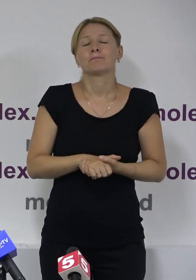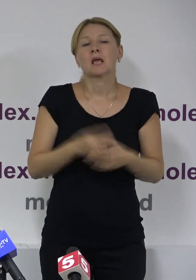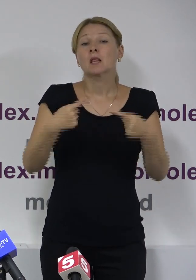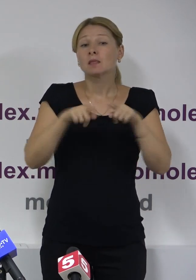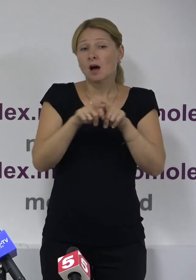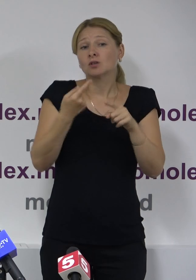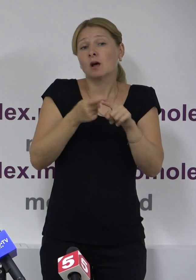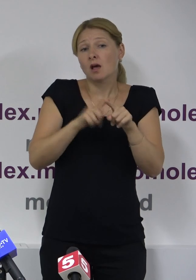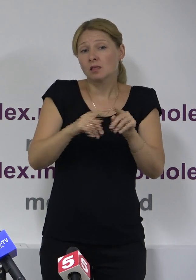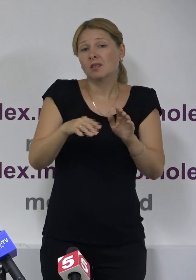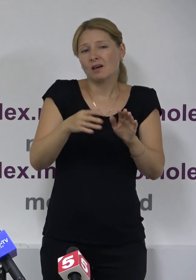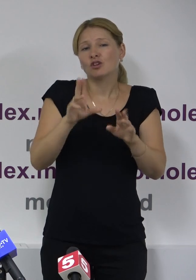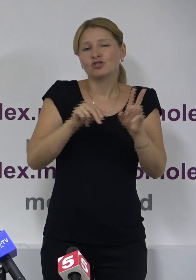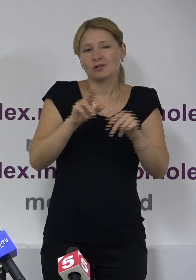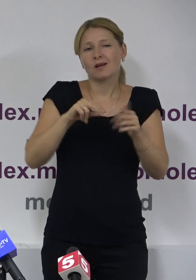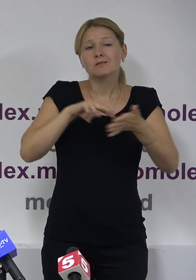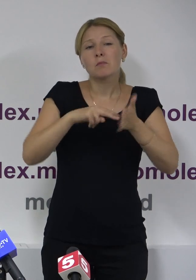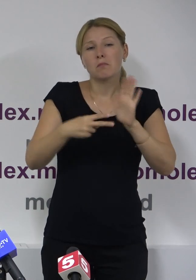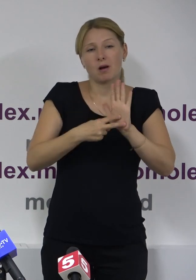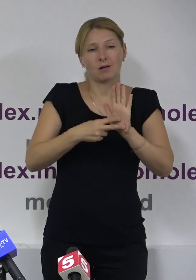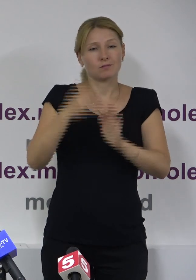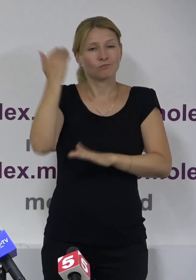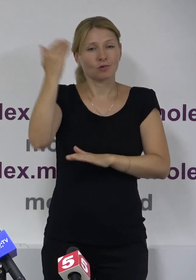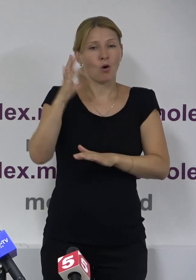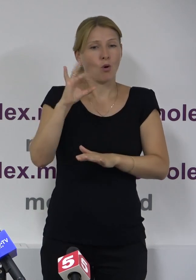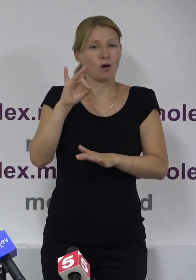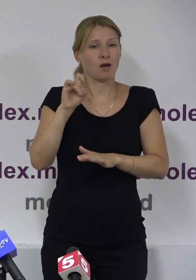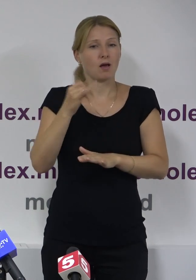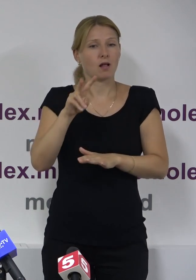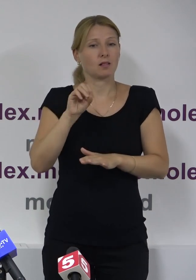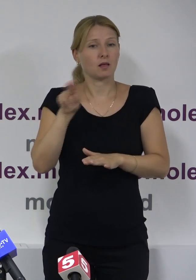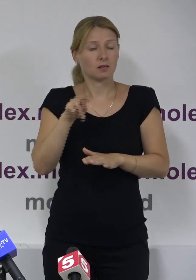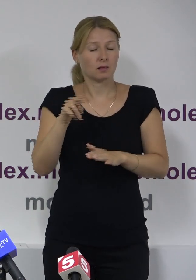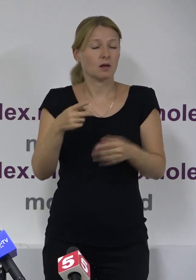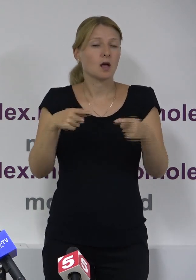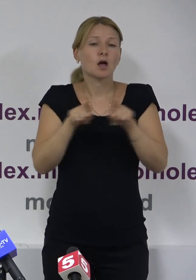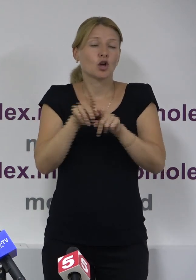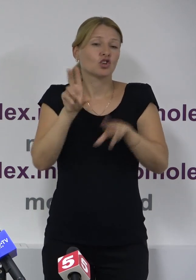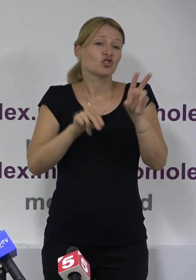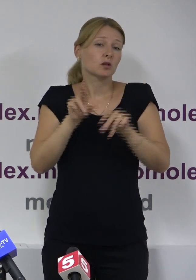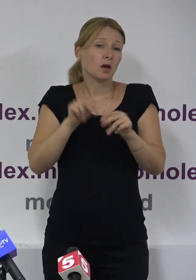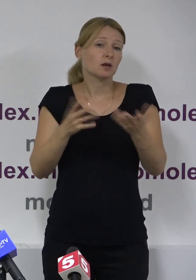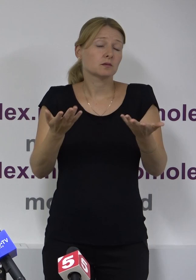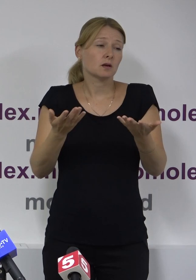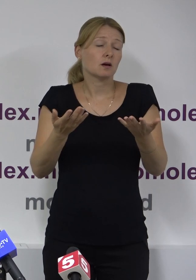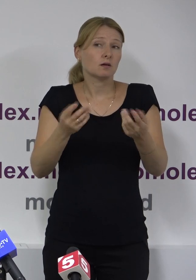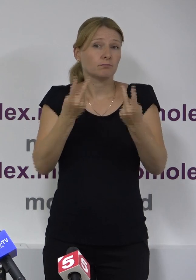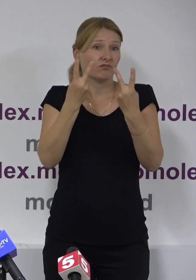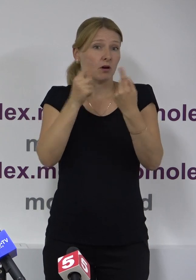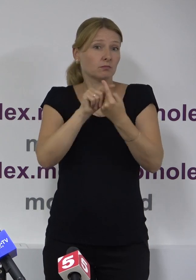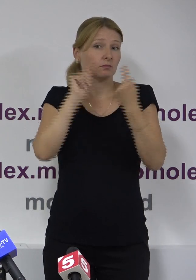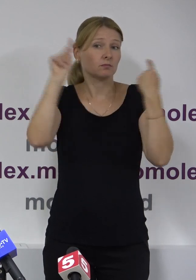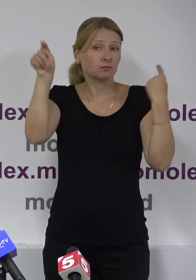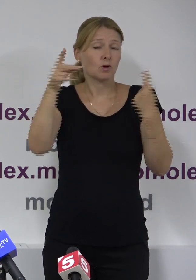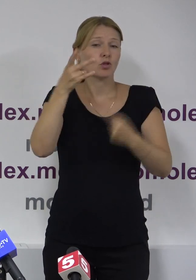schemă tradițională pe care am văzut-o și la Orheiland. Deci nimic nou sub soare. În schimb, observăm cum